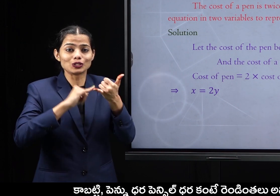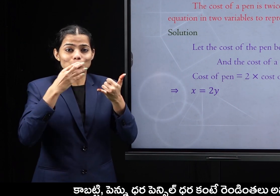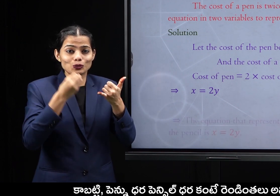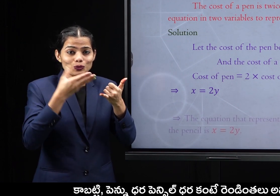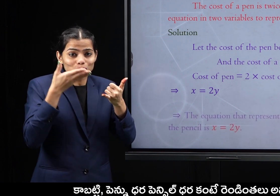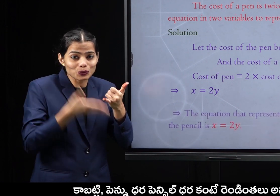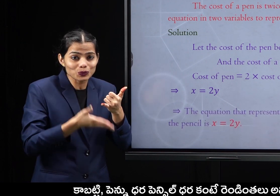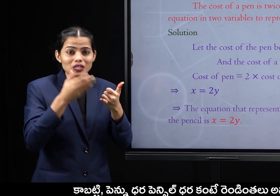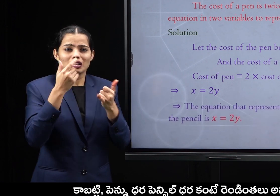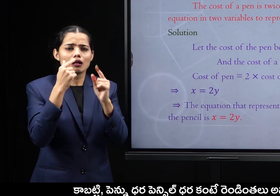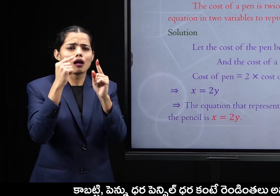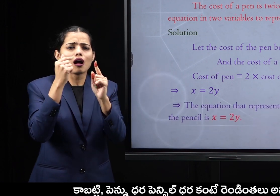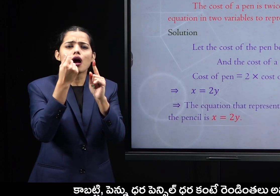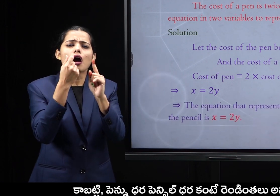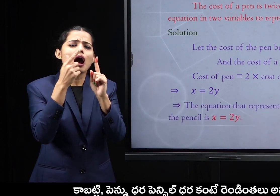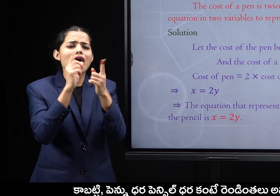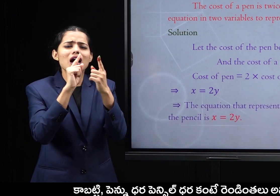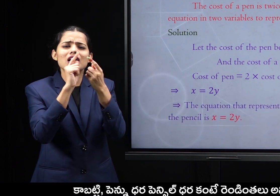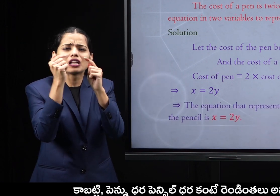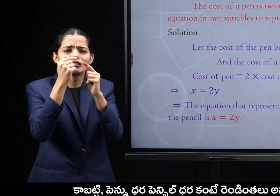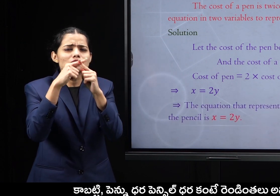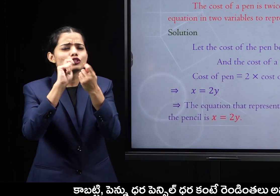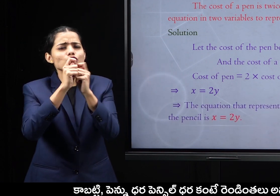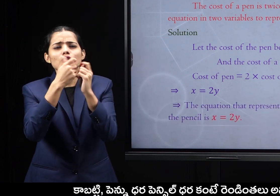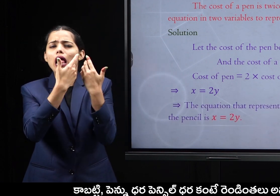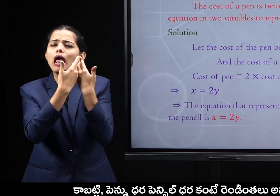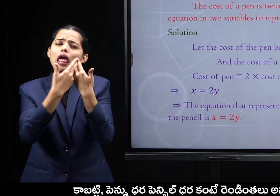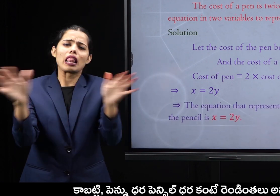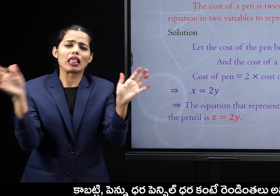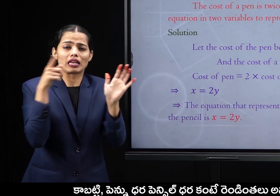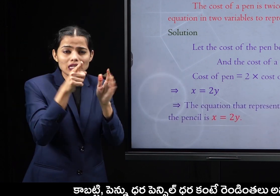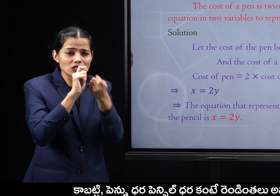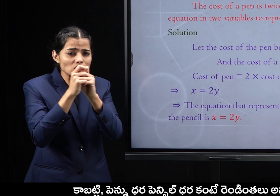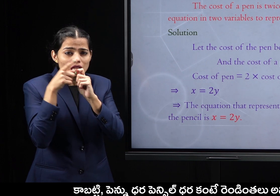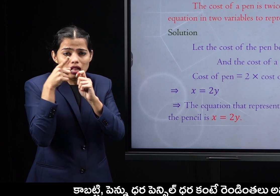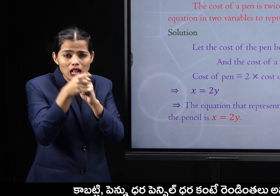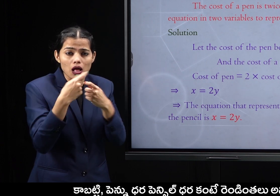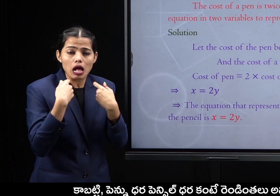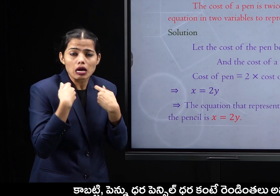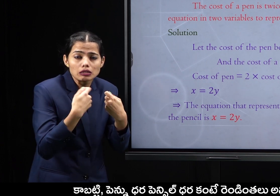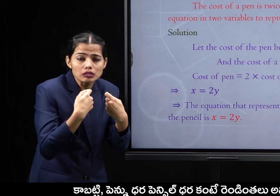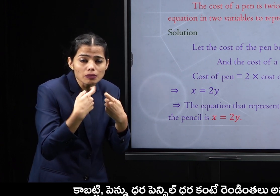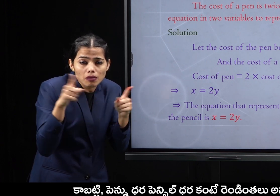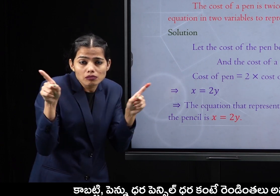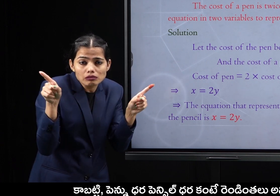కాబట్టి పెన్ను ధర పెన్సిల్ కంటే రెండింతలు అని సూచించే సమీకరణం x ఈజ్ ఈక్వల్ టు 2y.